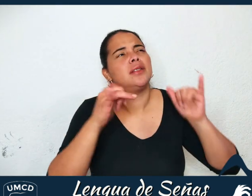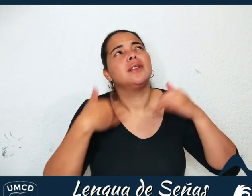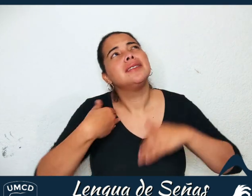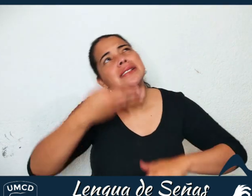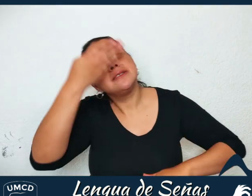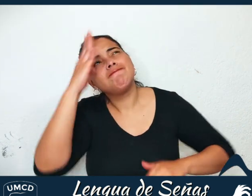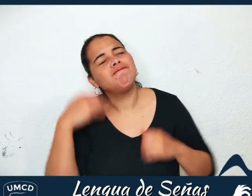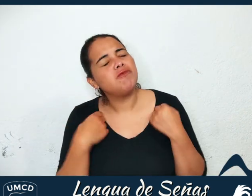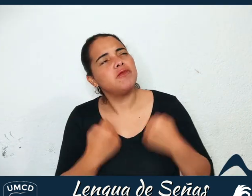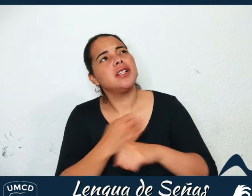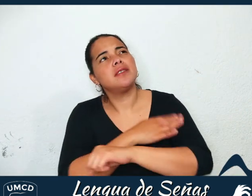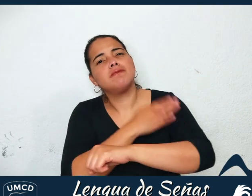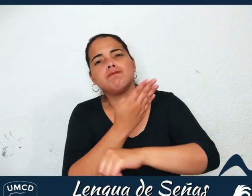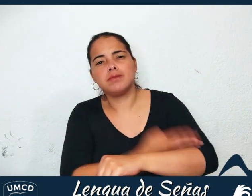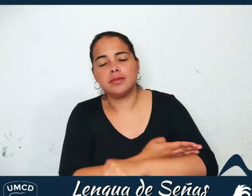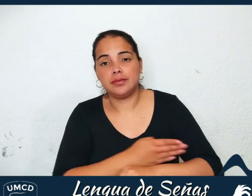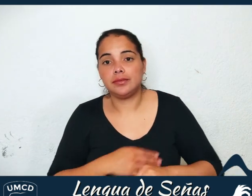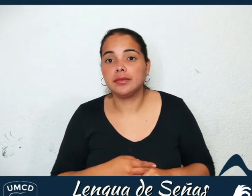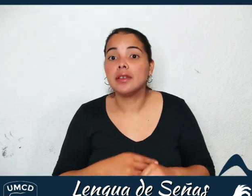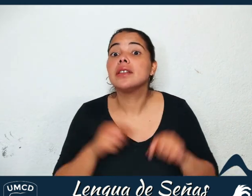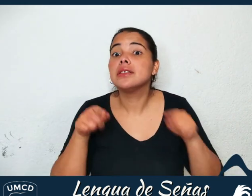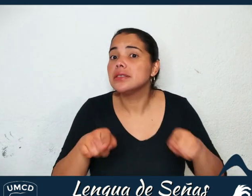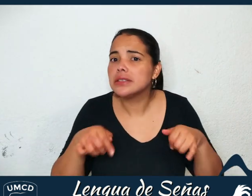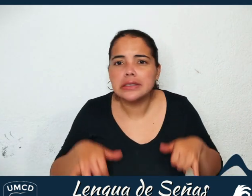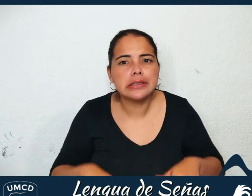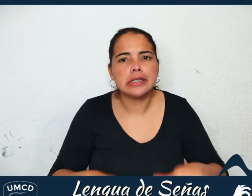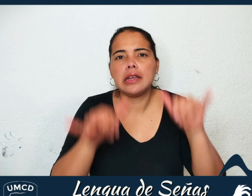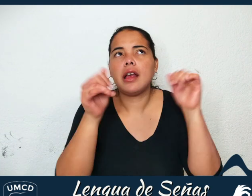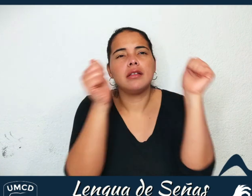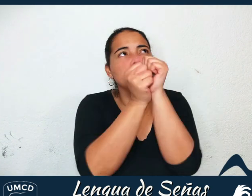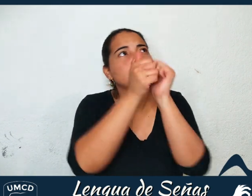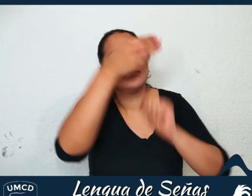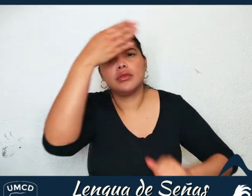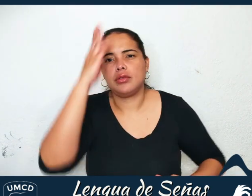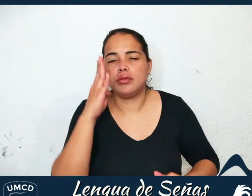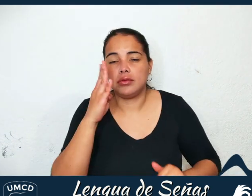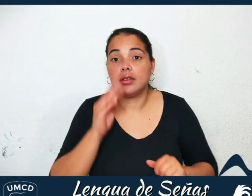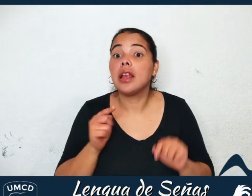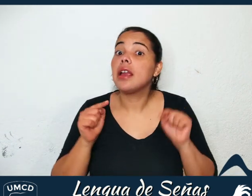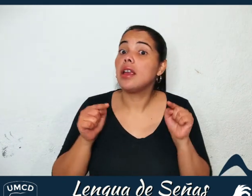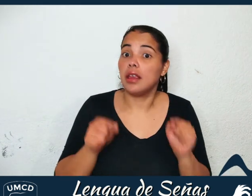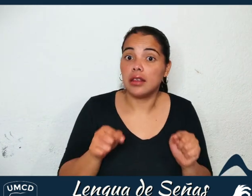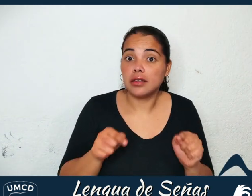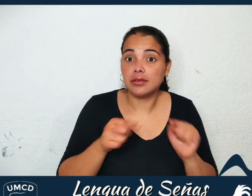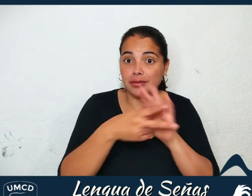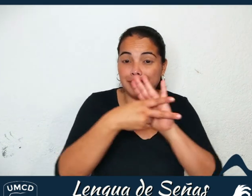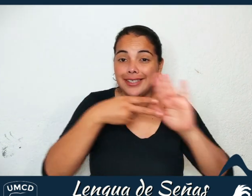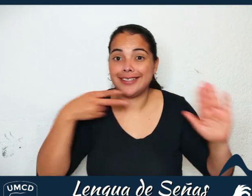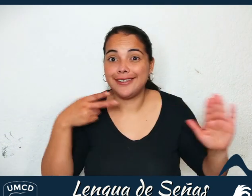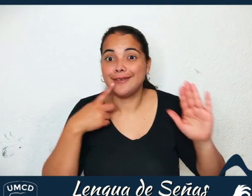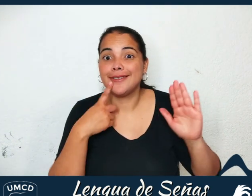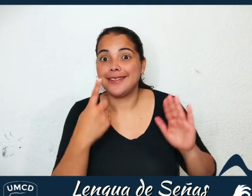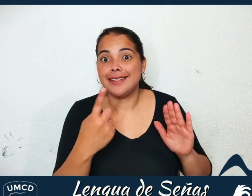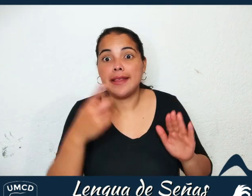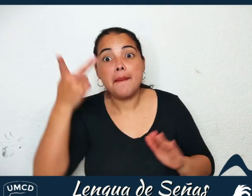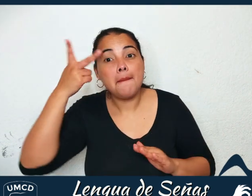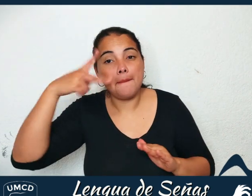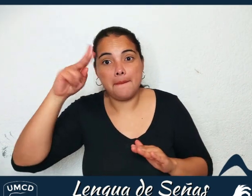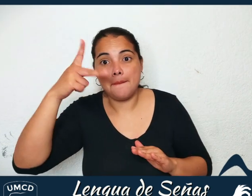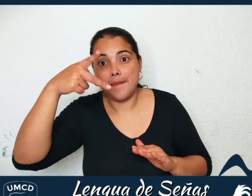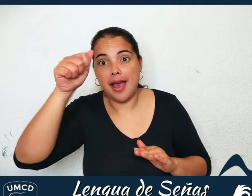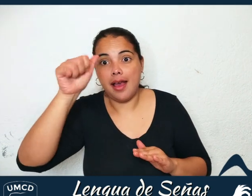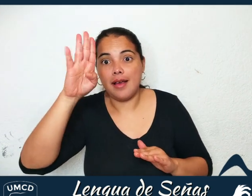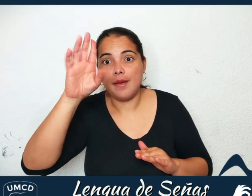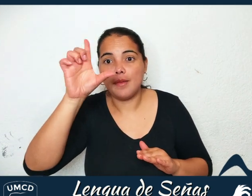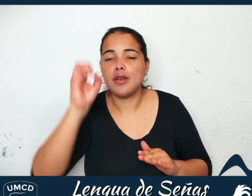sigan adelante en la obra y sigan adelante junto al Señor. En estos primeros versículos encontramos a Juan